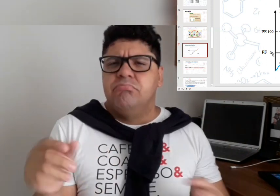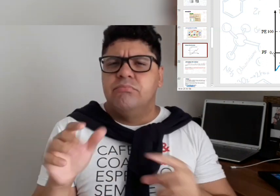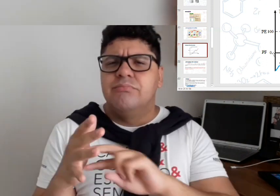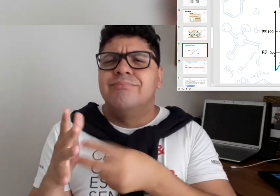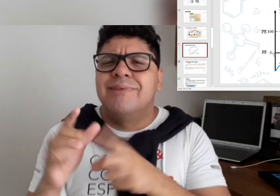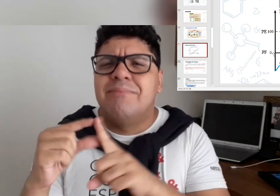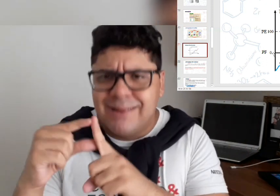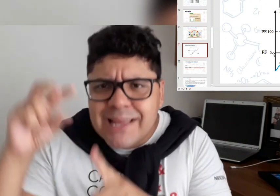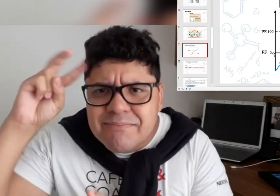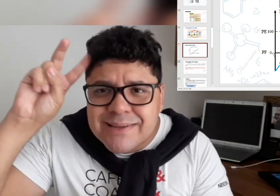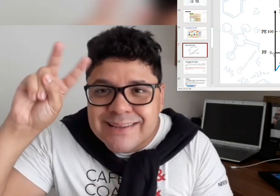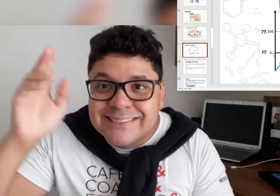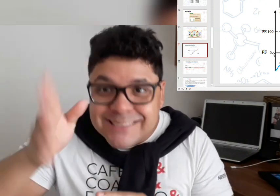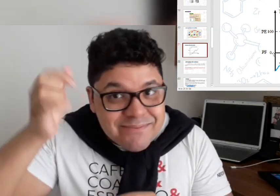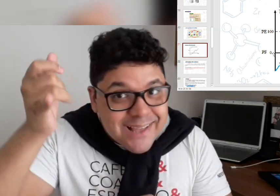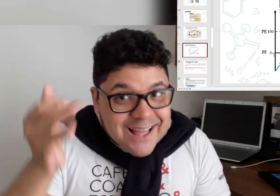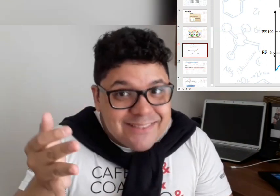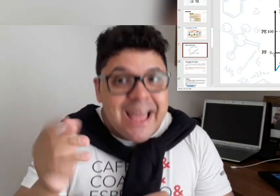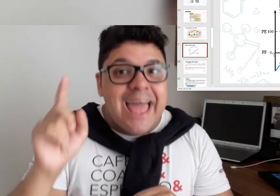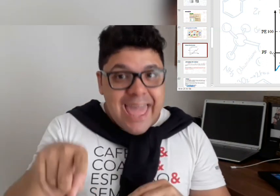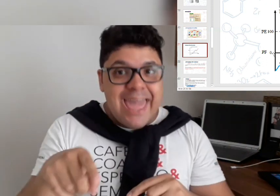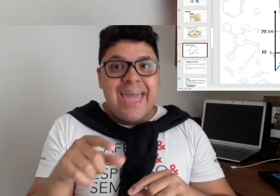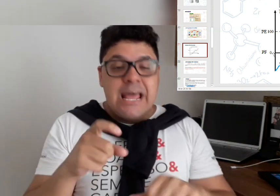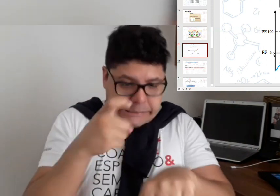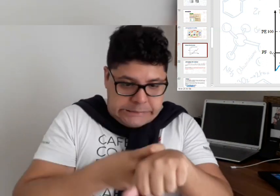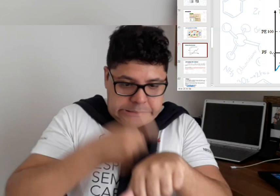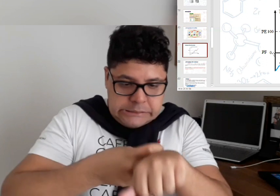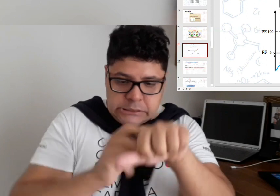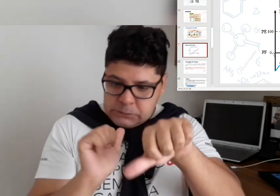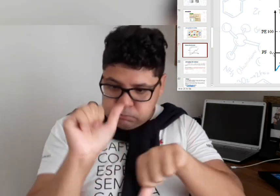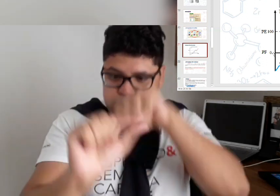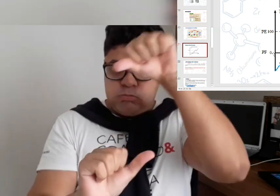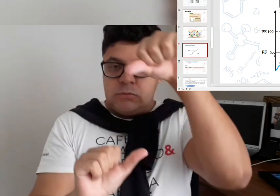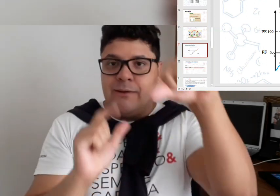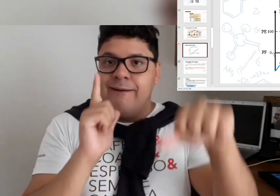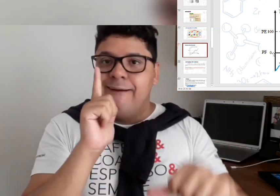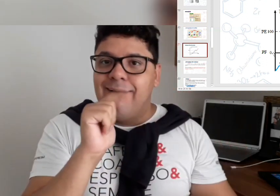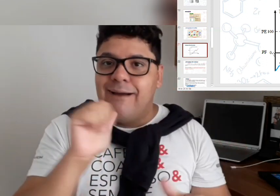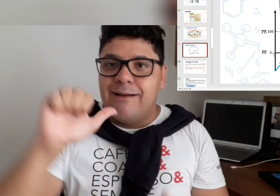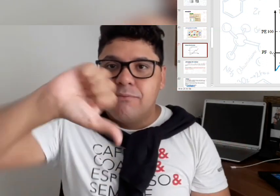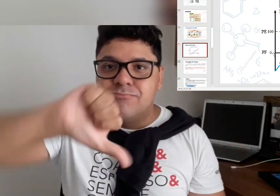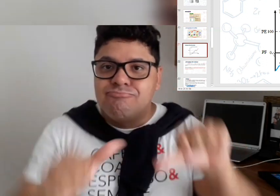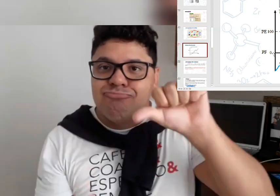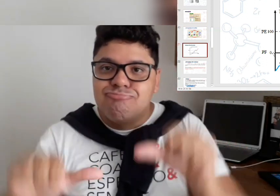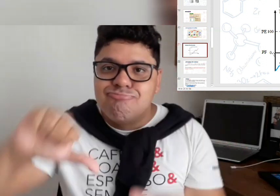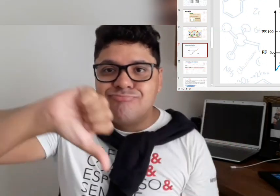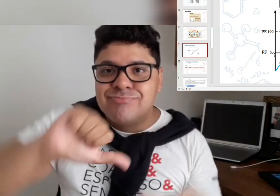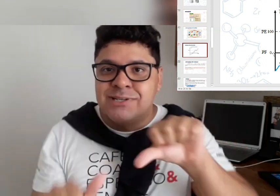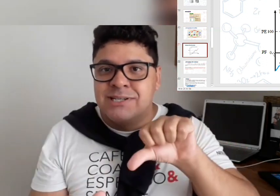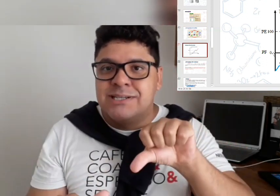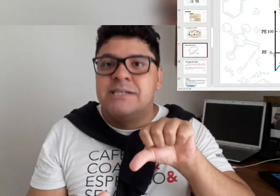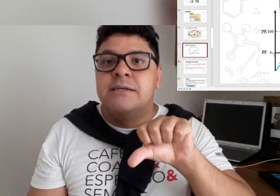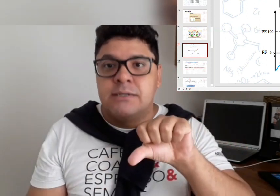a passagem do estado sólido para o estado líquido. A temperatura